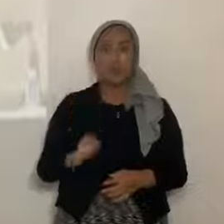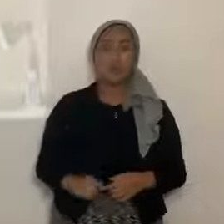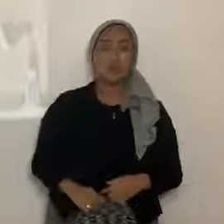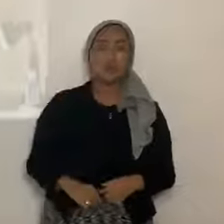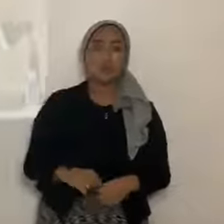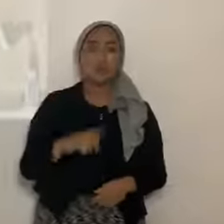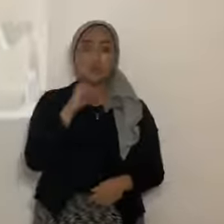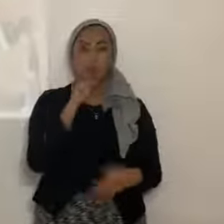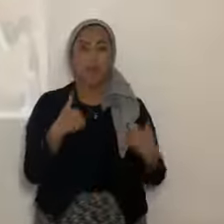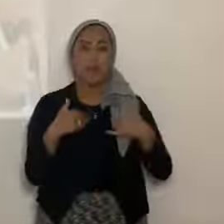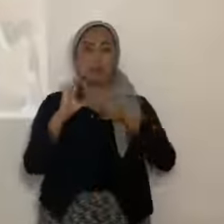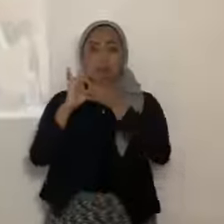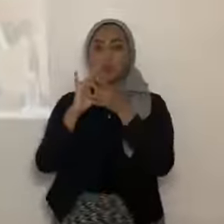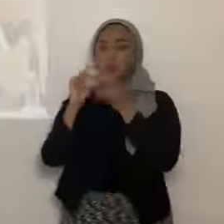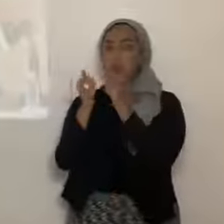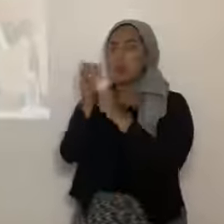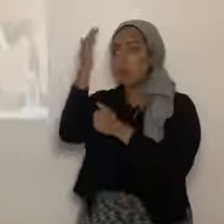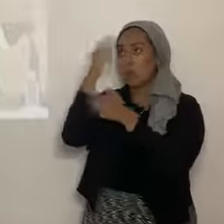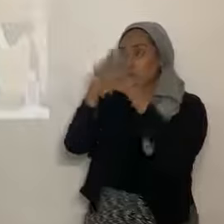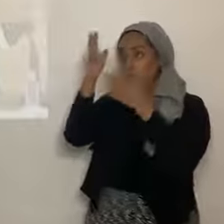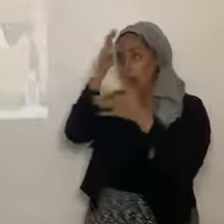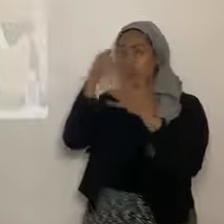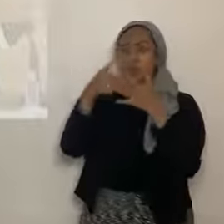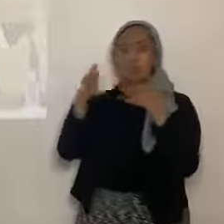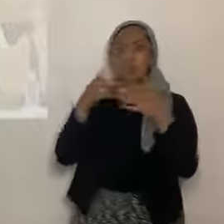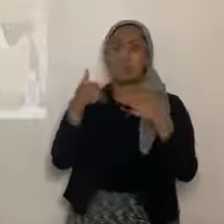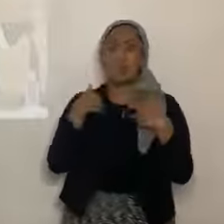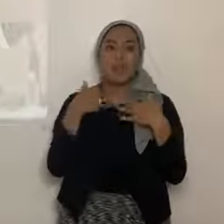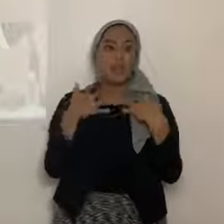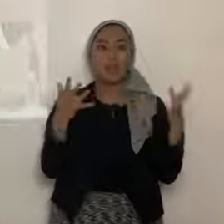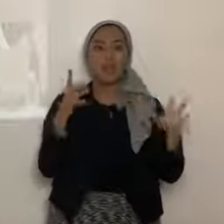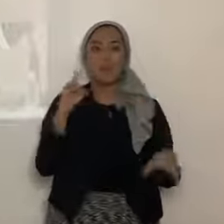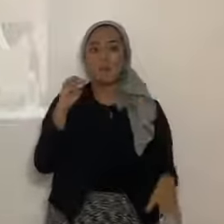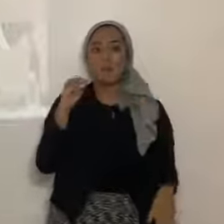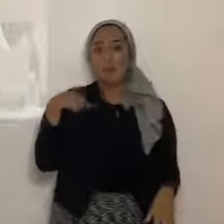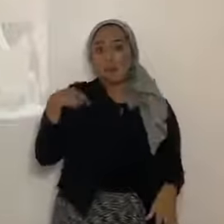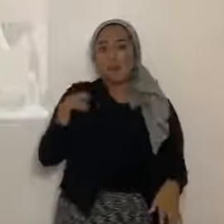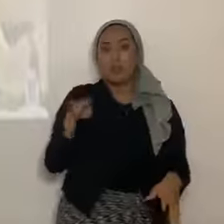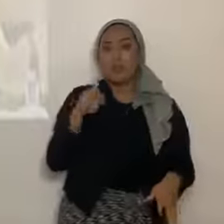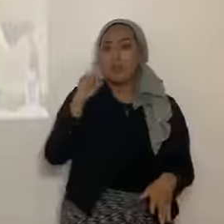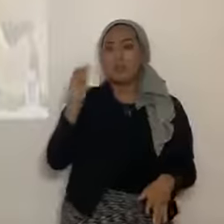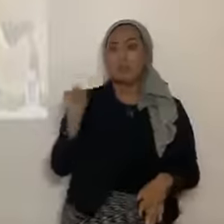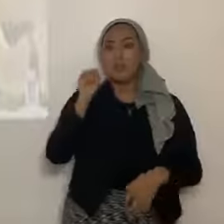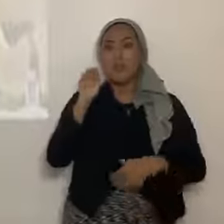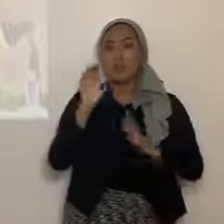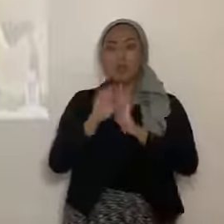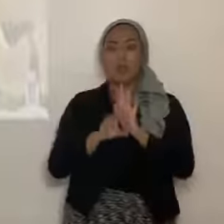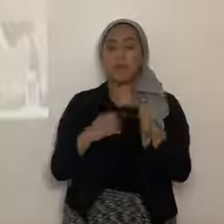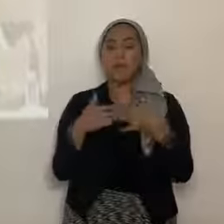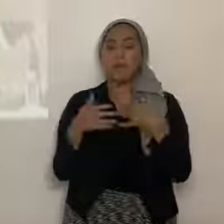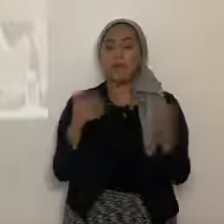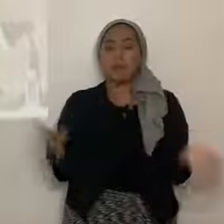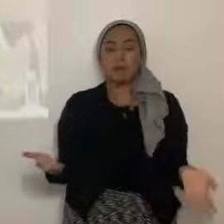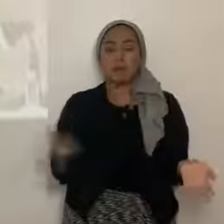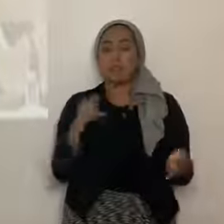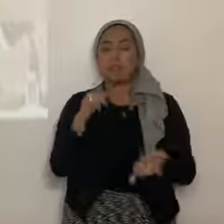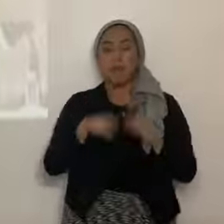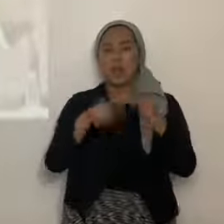tener comunión con el Eterno, aunque se tenga una religión de 1000 mandamientos más, no se crea la sanidad. No,